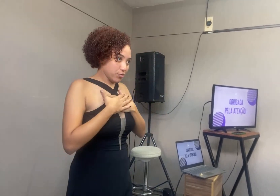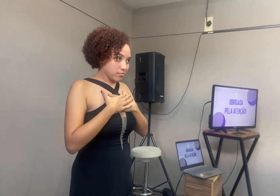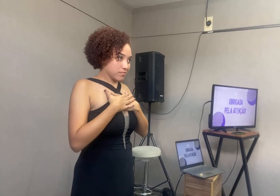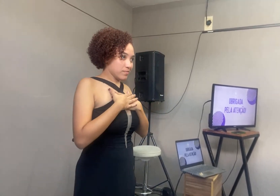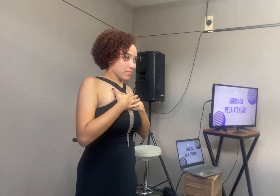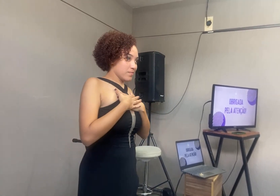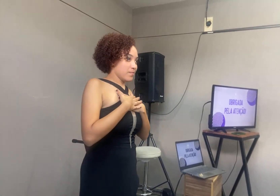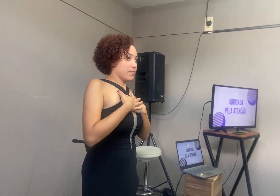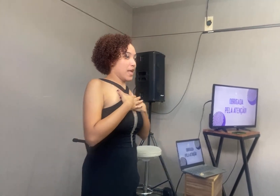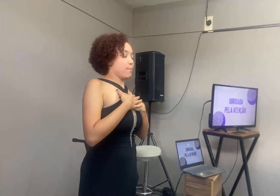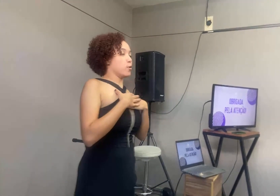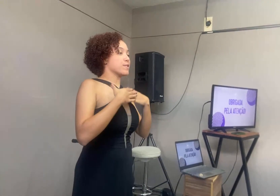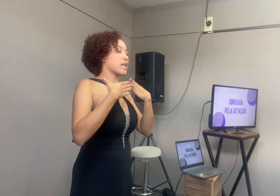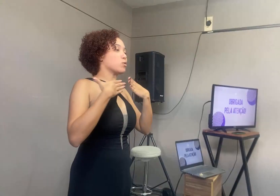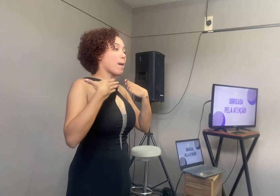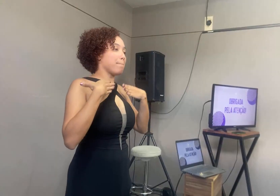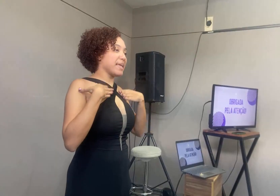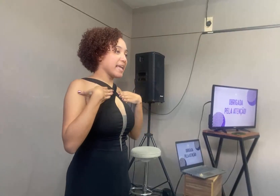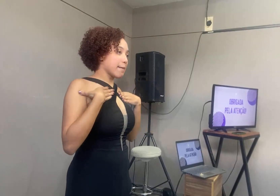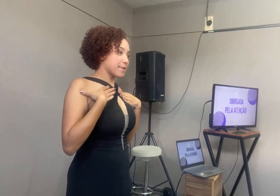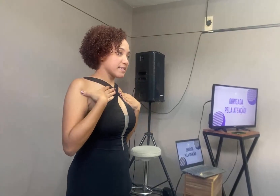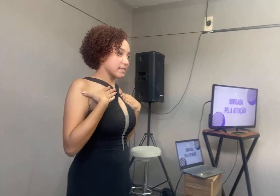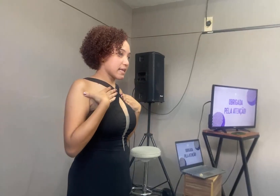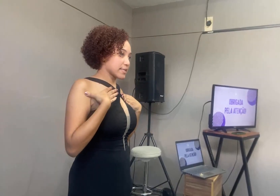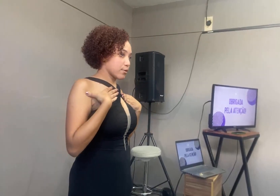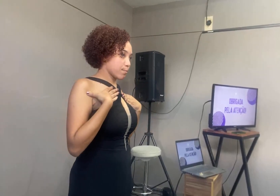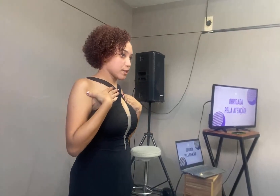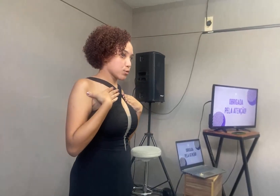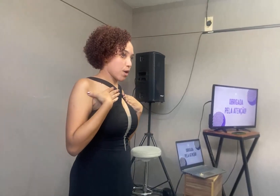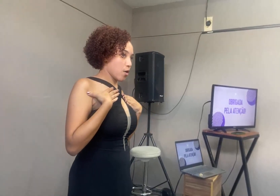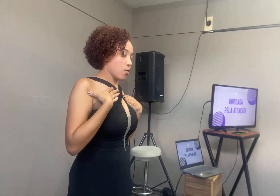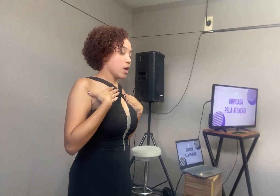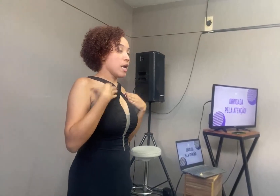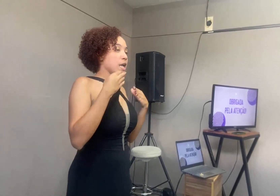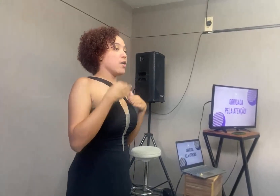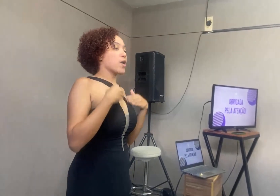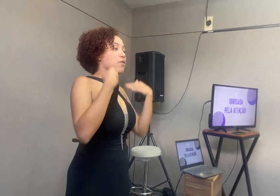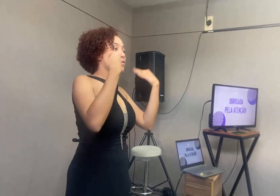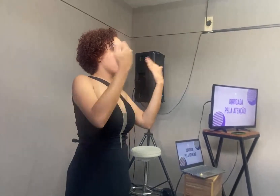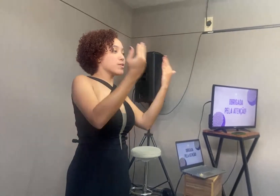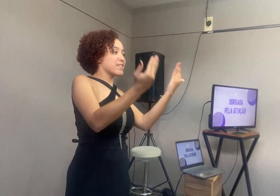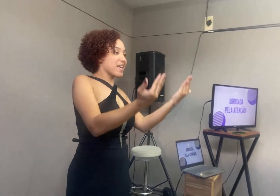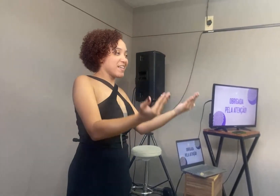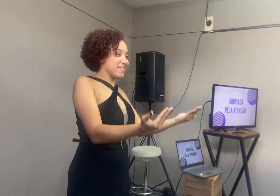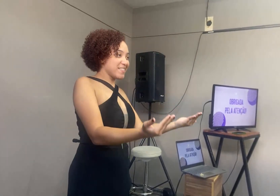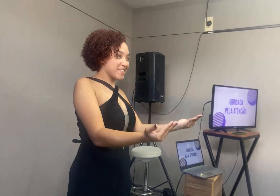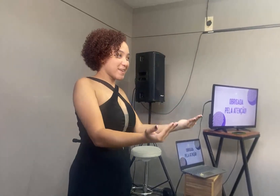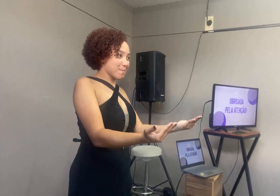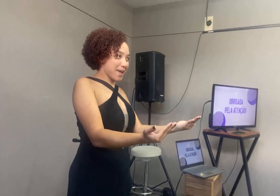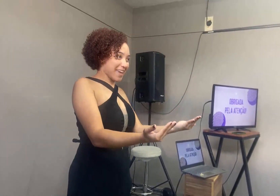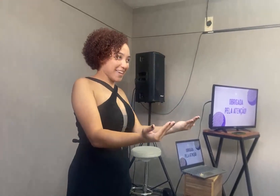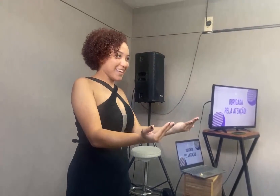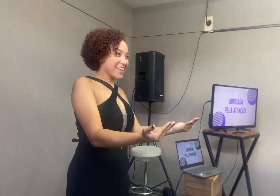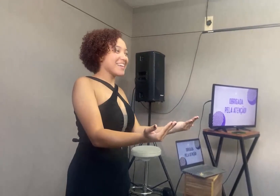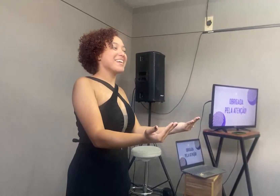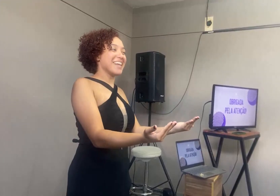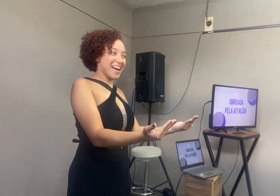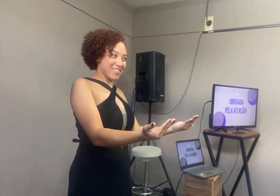vídeo, né, mostrando a minha apresentação pessoal. Eu quero que vocês também gravem